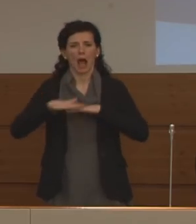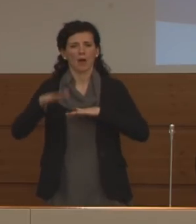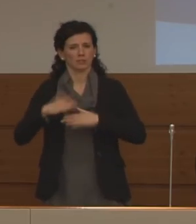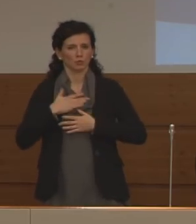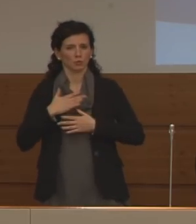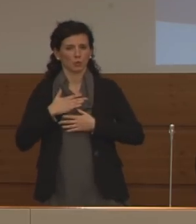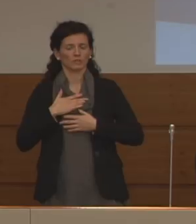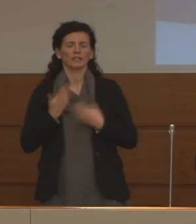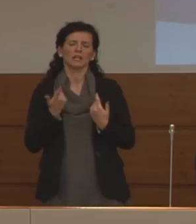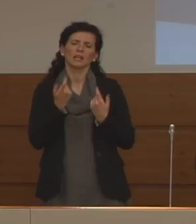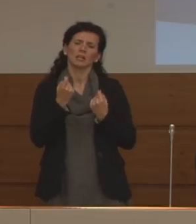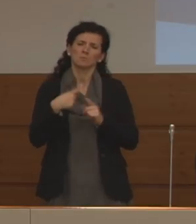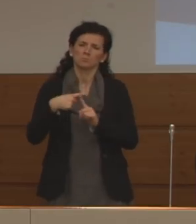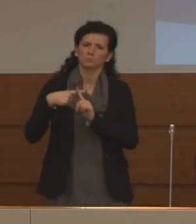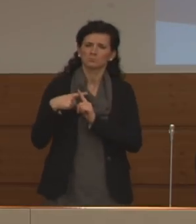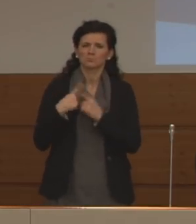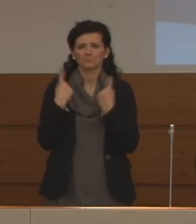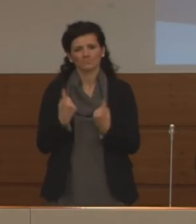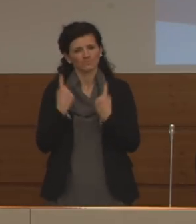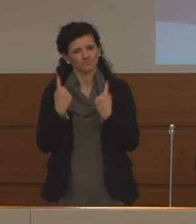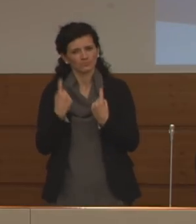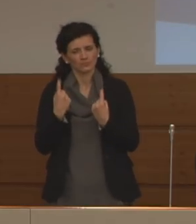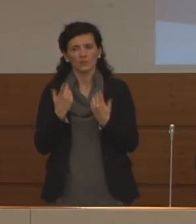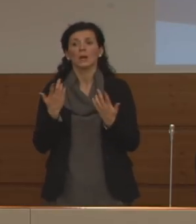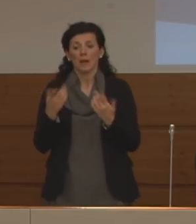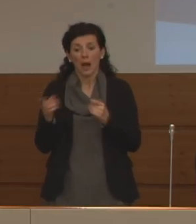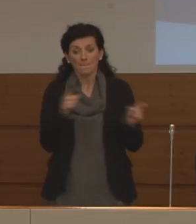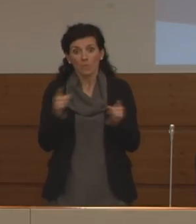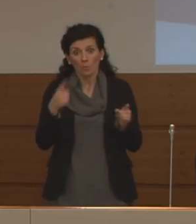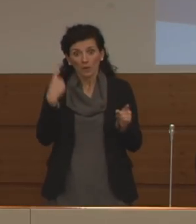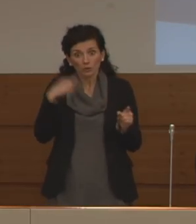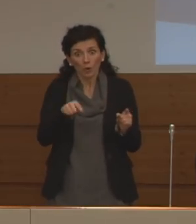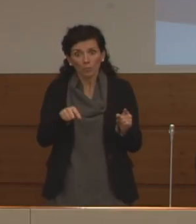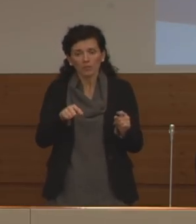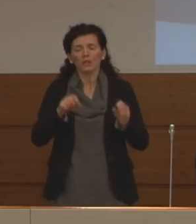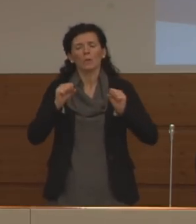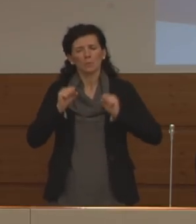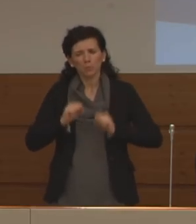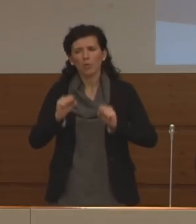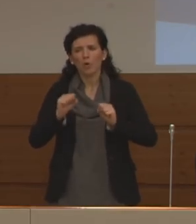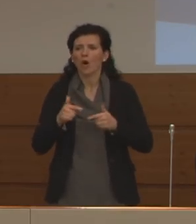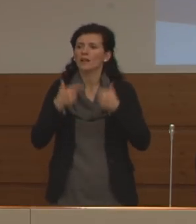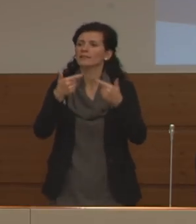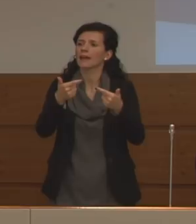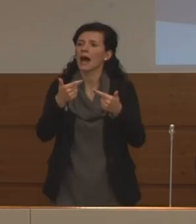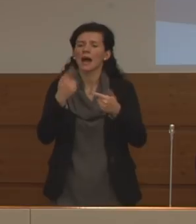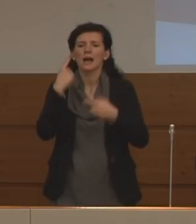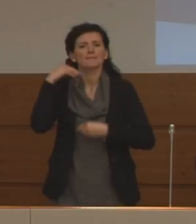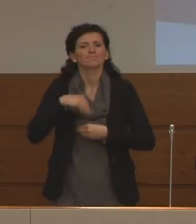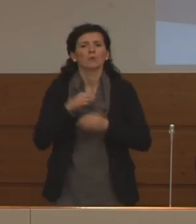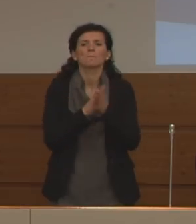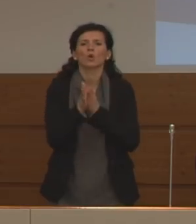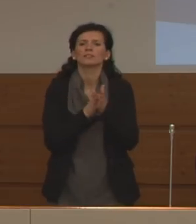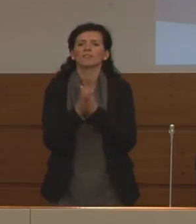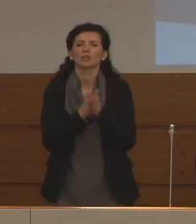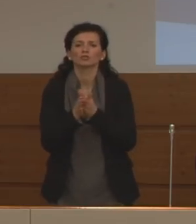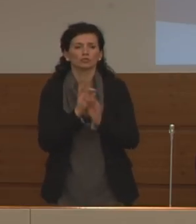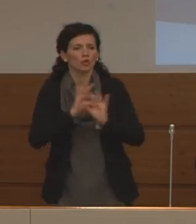momento per trarre ancora maggiore motivazione incentivazione